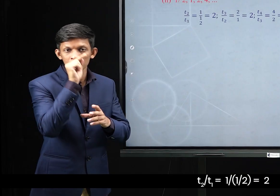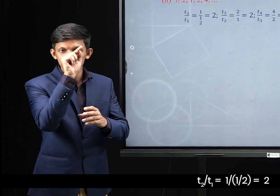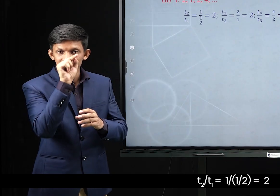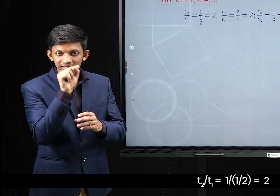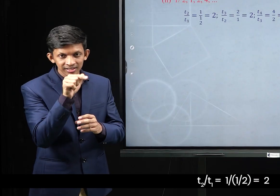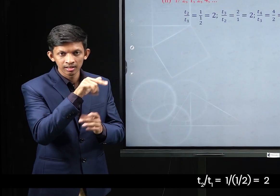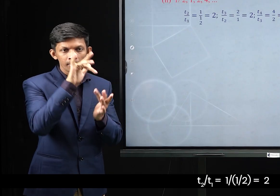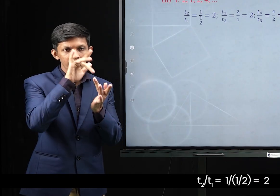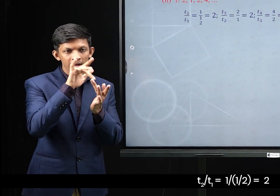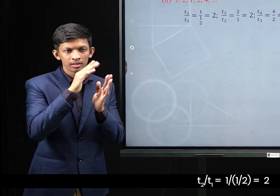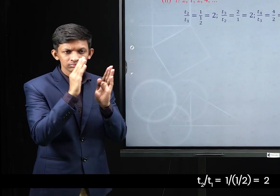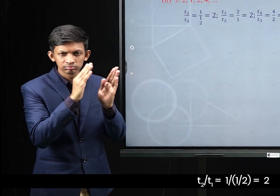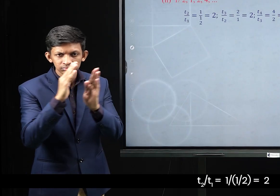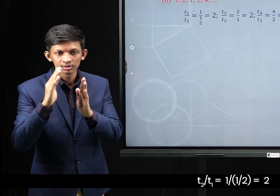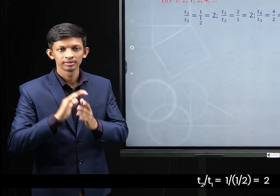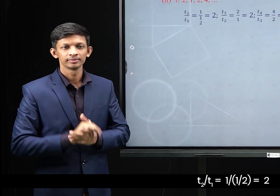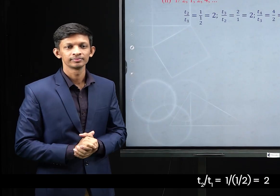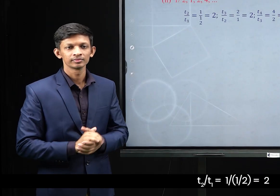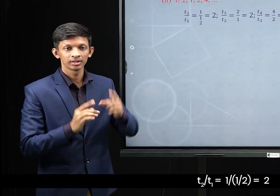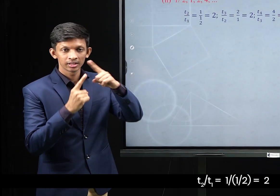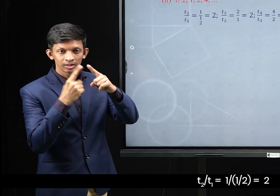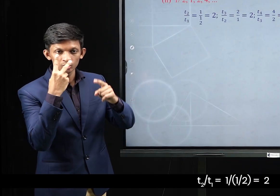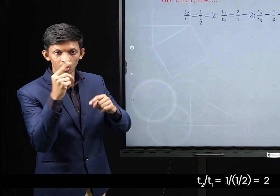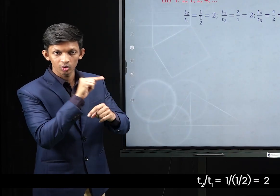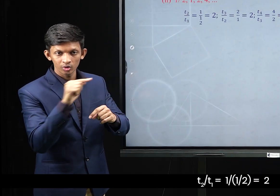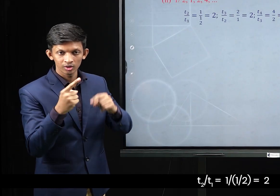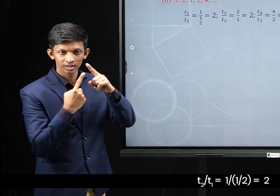equal to 1 by 1 by 2 is equal to